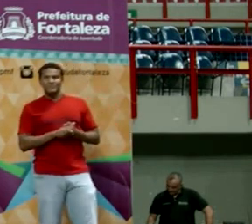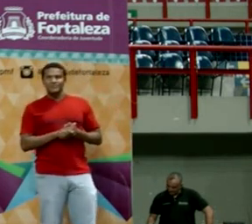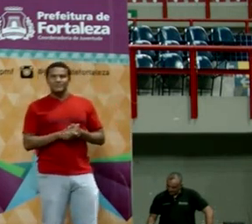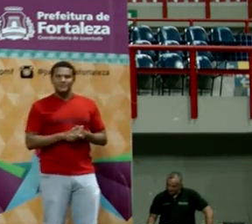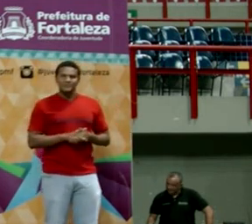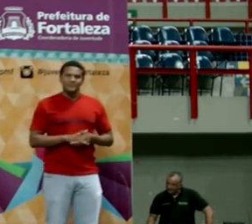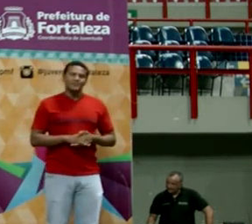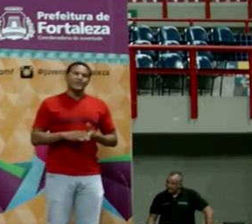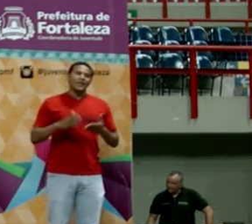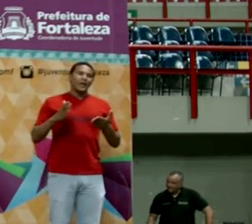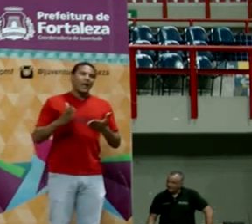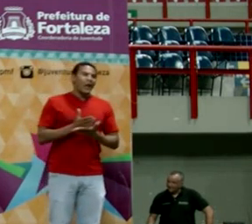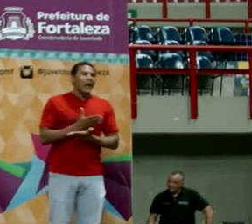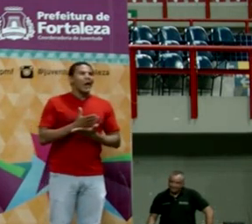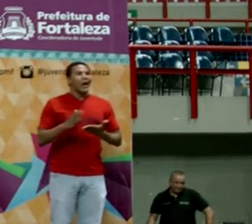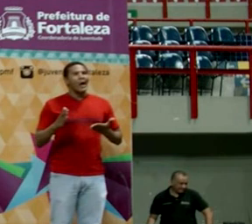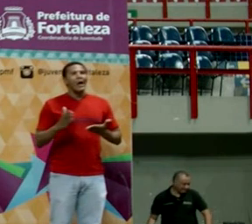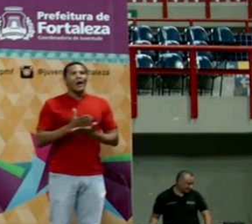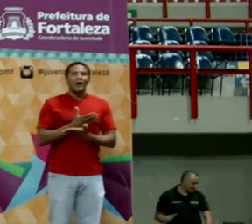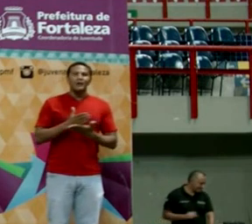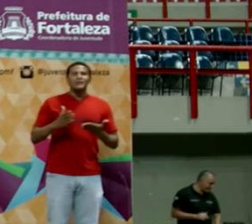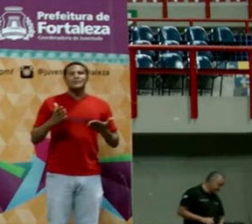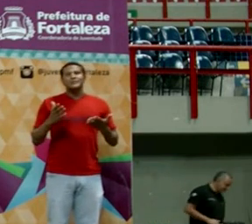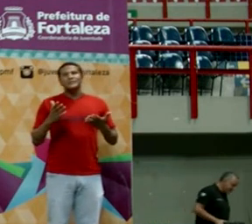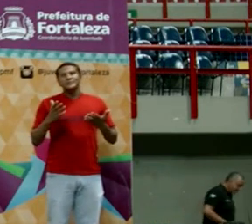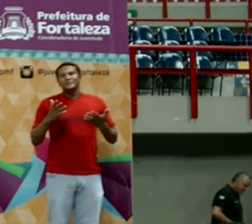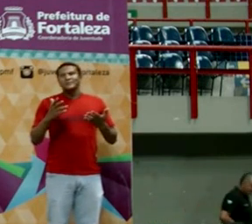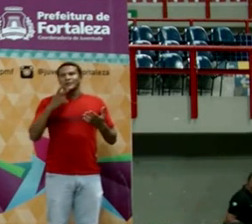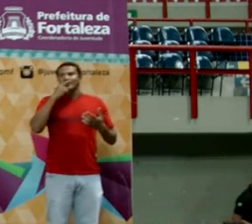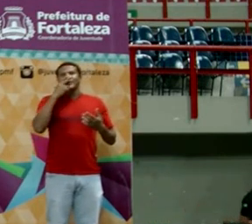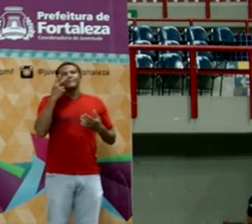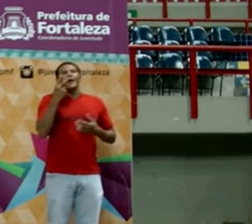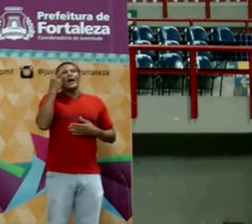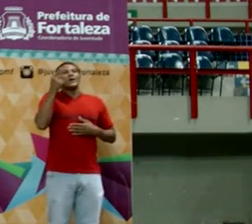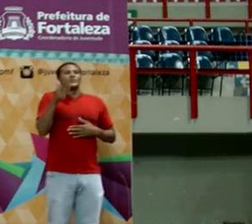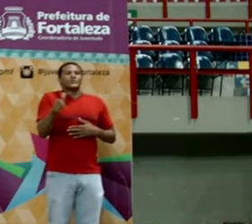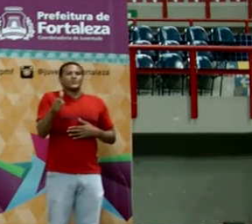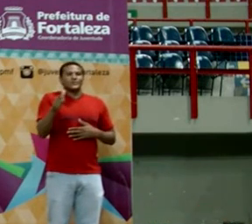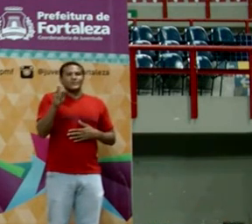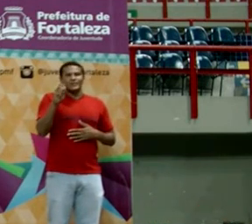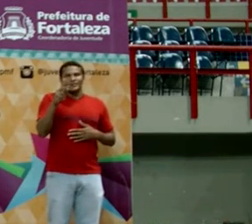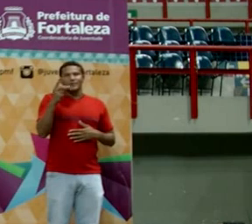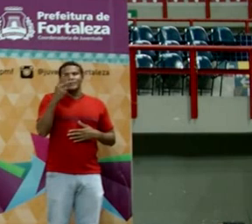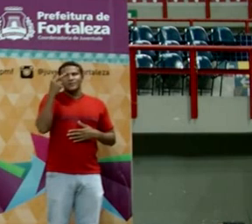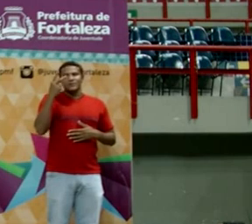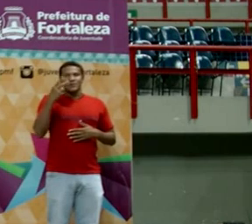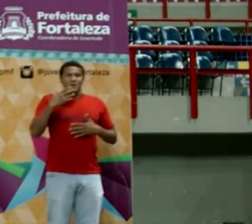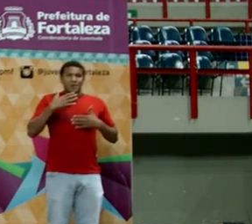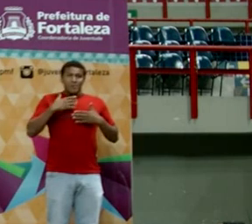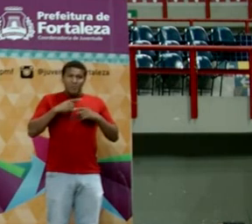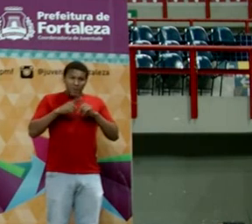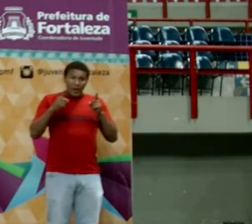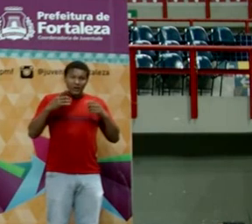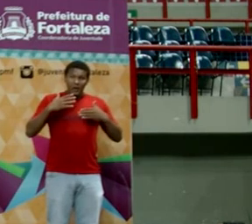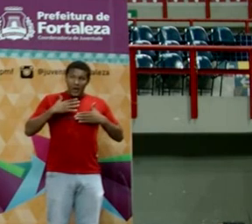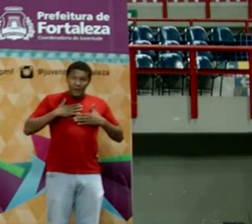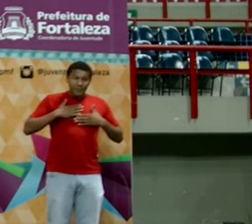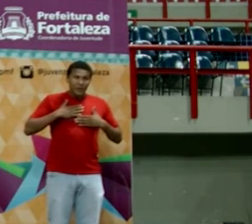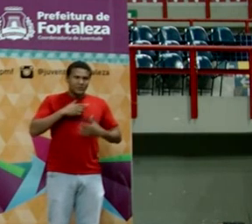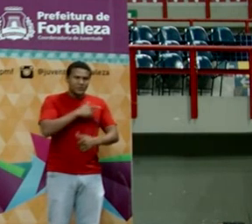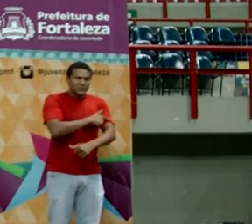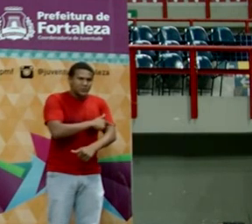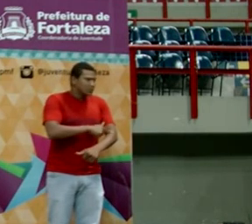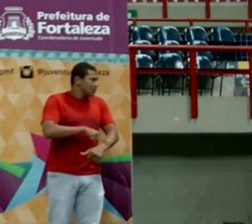Para alguns isso não tem muito valor, tá certo? Mas para mim, que passei por uma educação